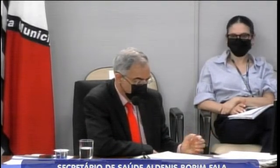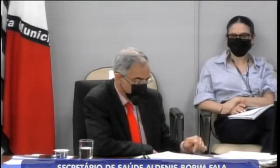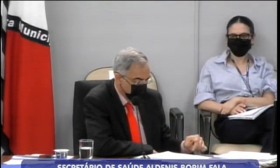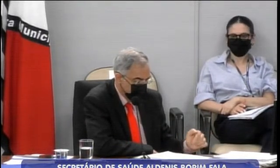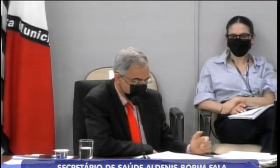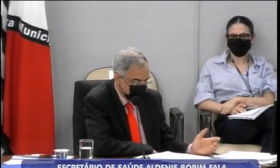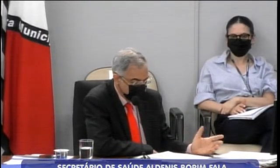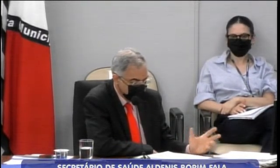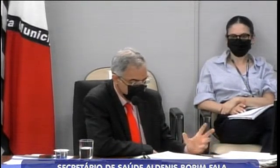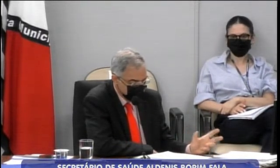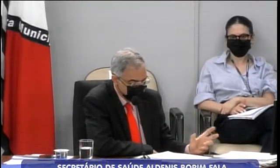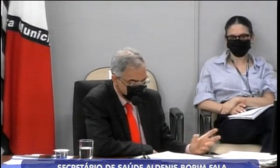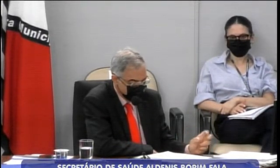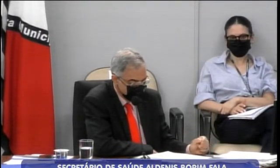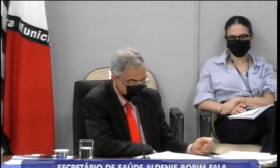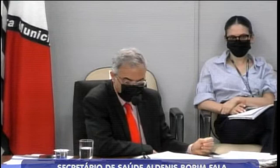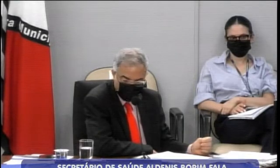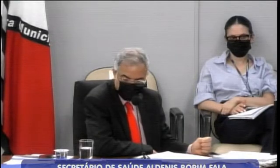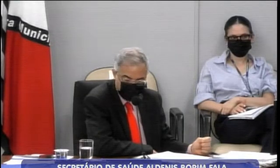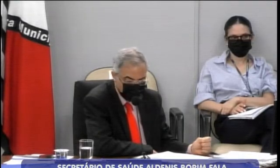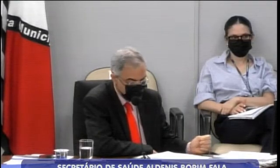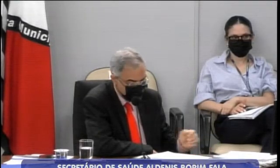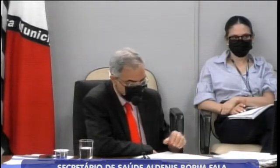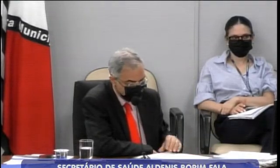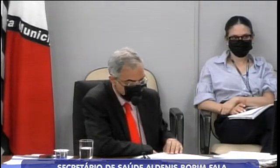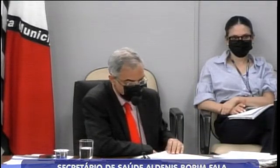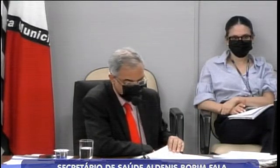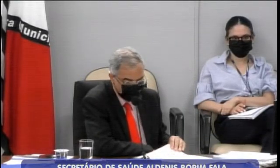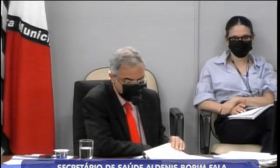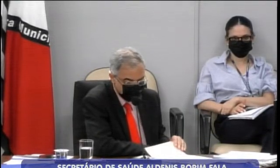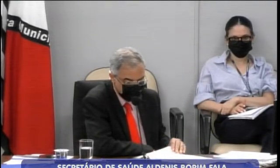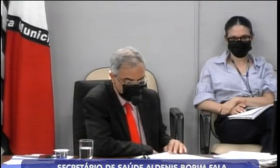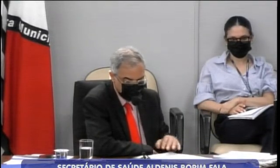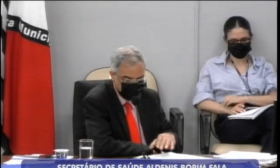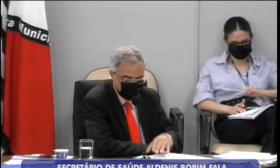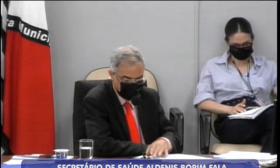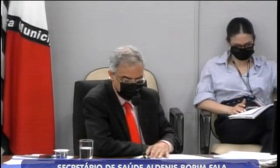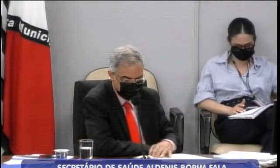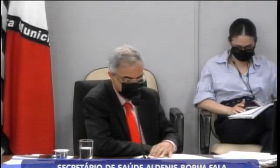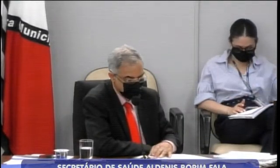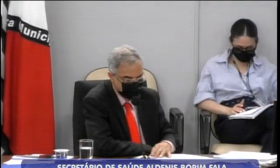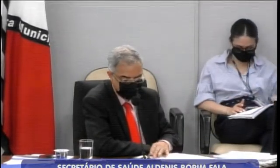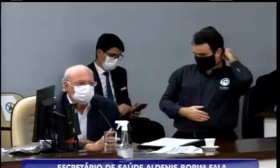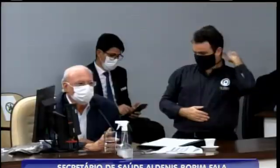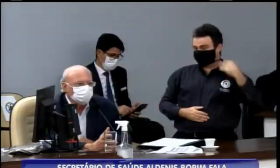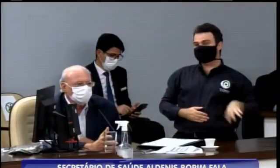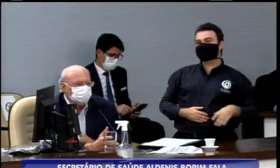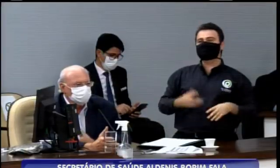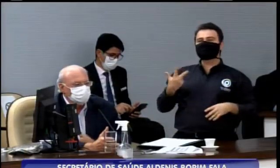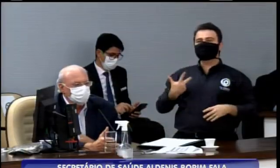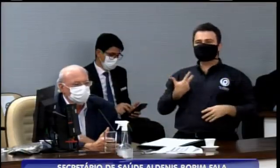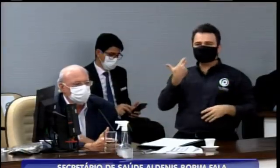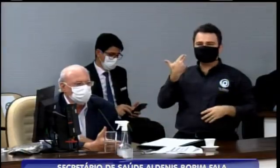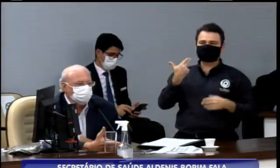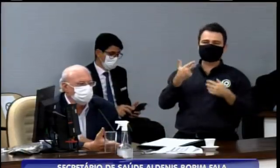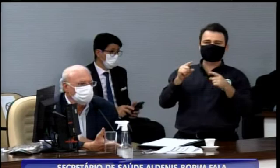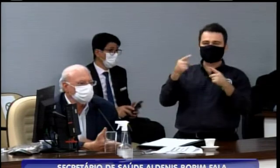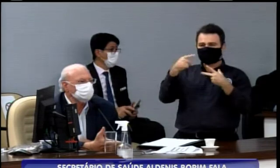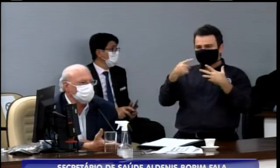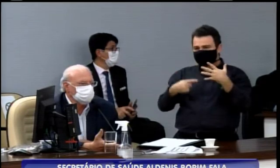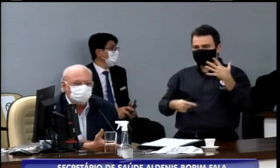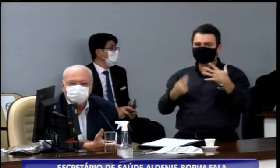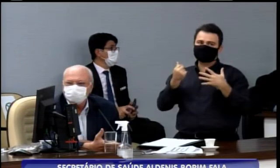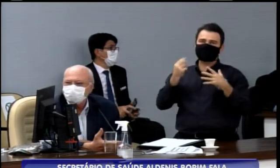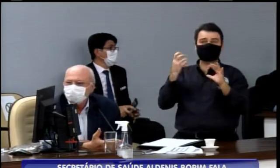E qual o custo estimado? O senhor já tem esse custo estimado dos procedimentos? O custo estimado do procedimento vai depender